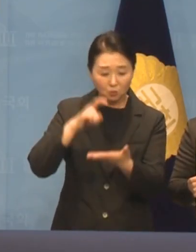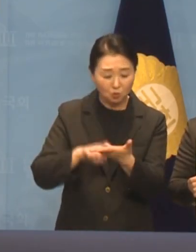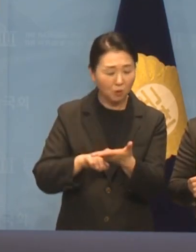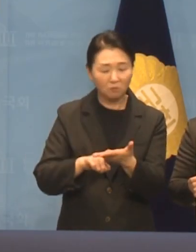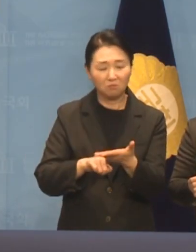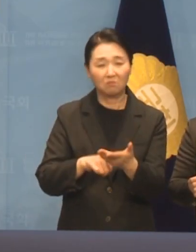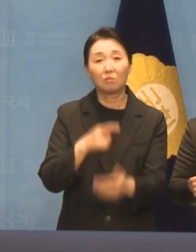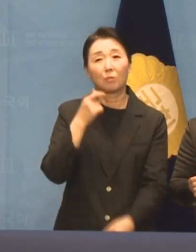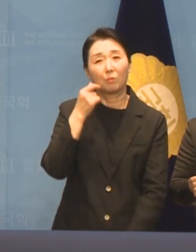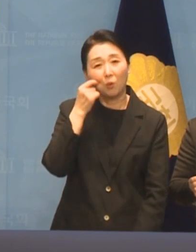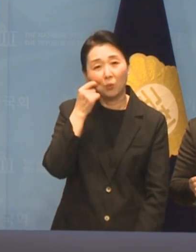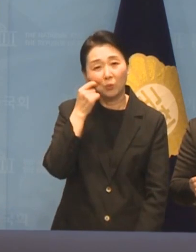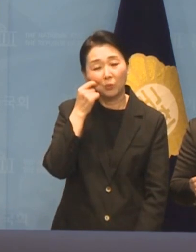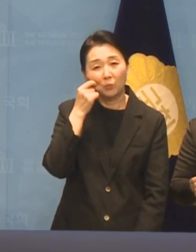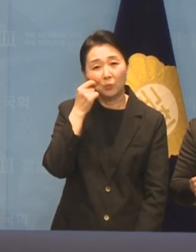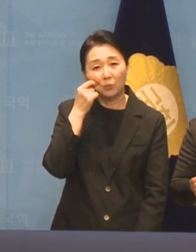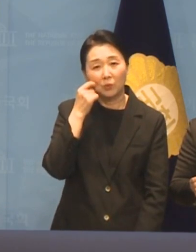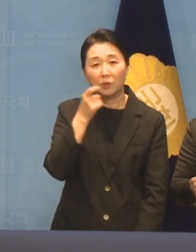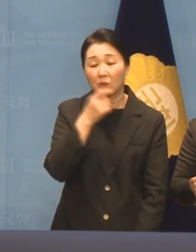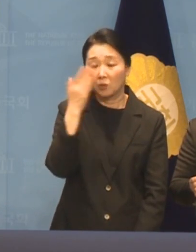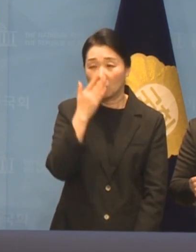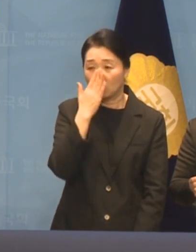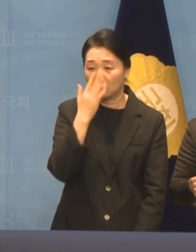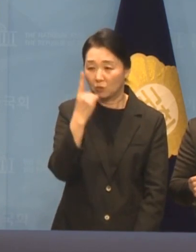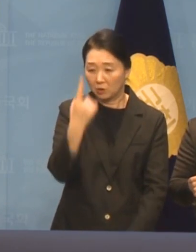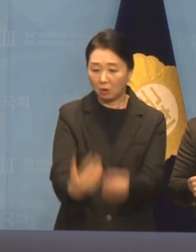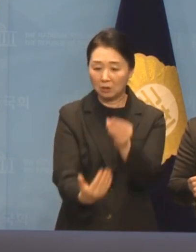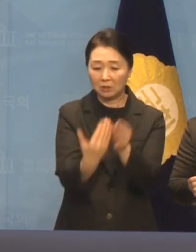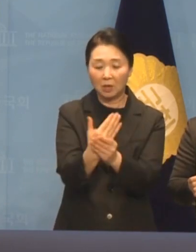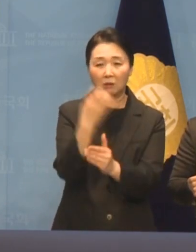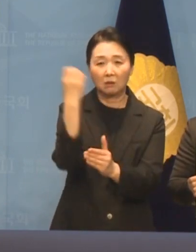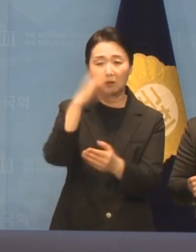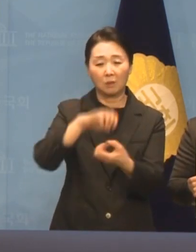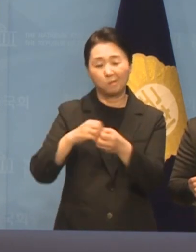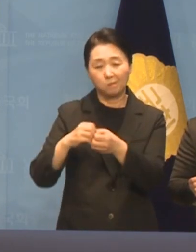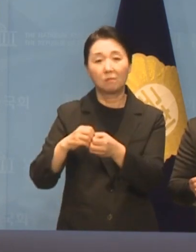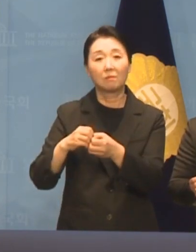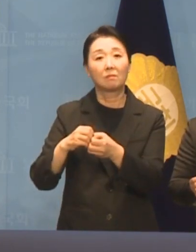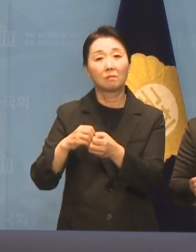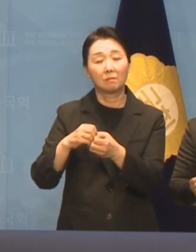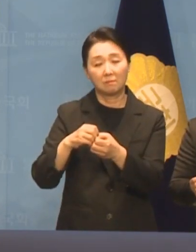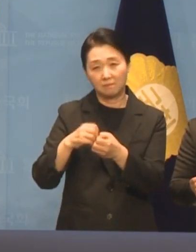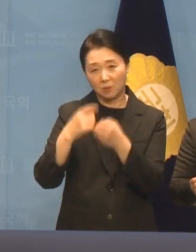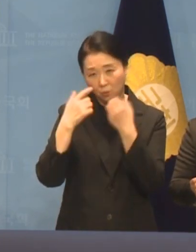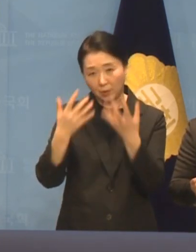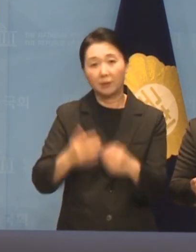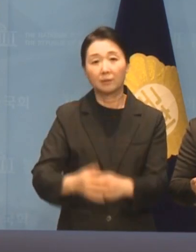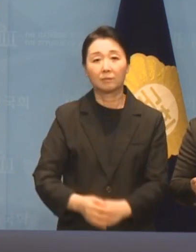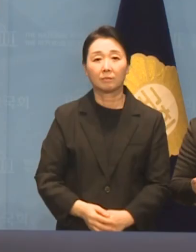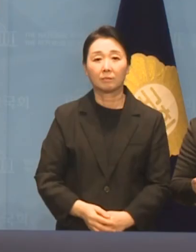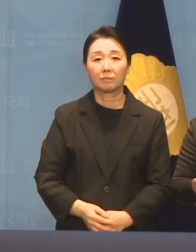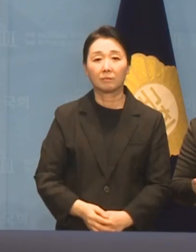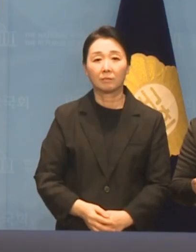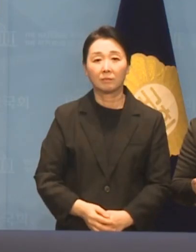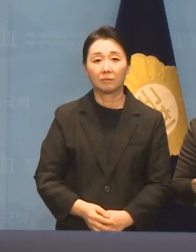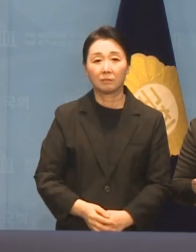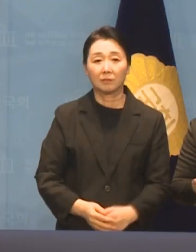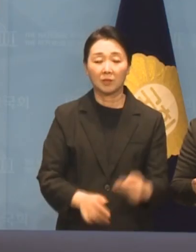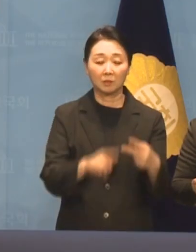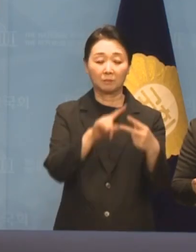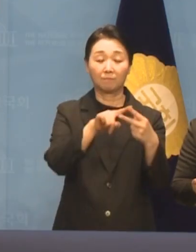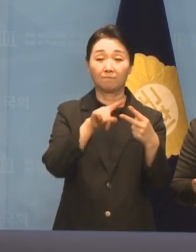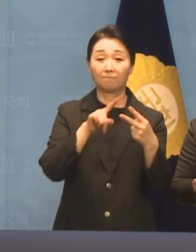진상규명은커녕 여순 사건의 진실을 송두리째 왜곡할 것이 자명합니다. 이에 우리는 다음 두